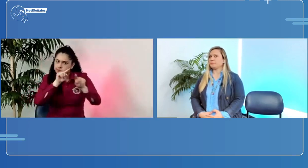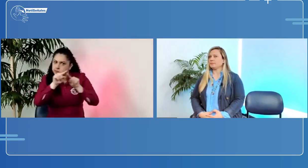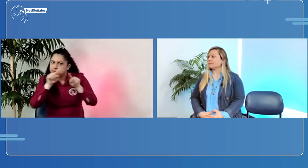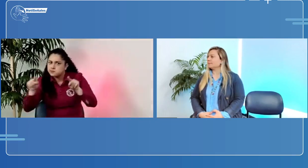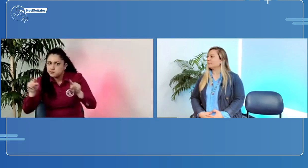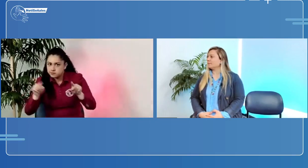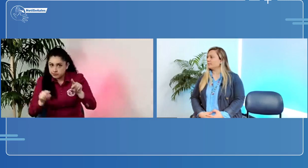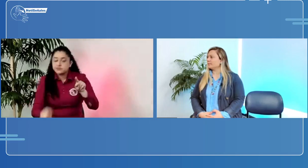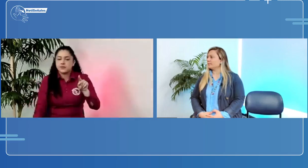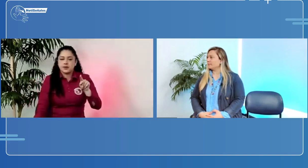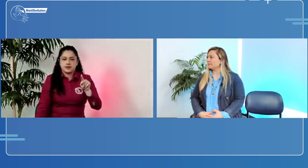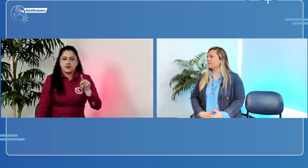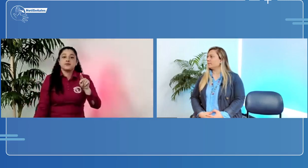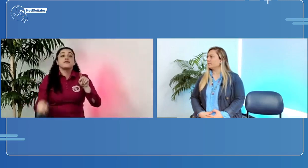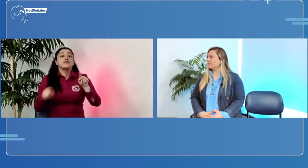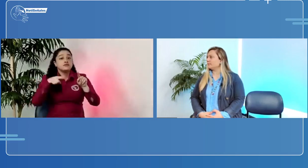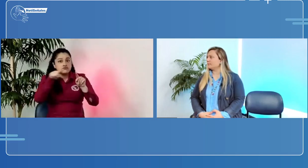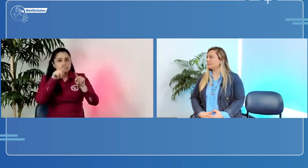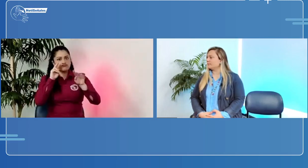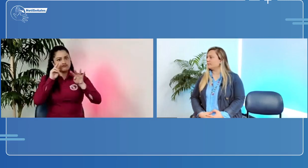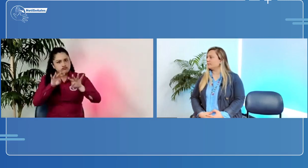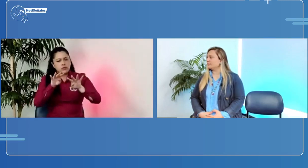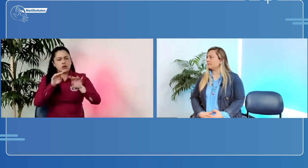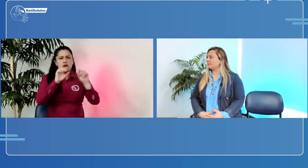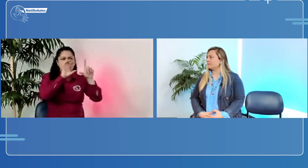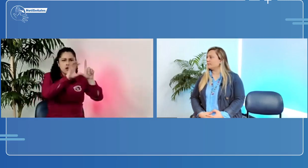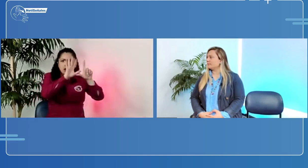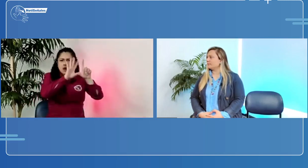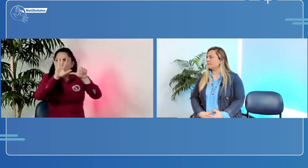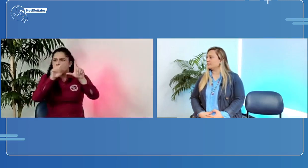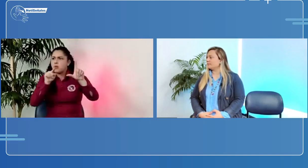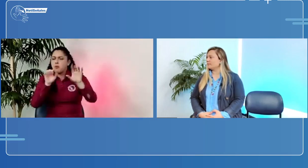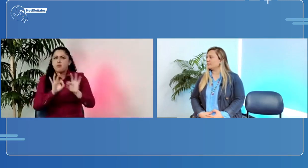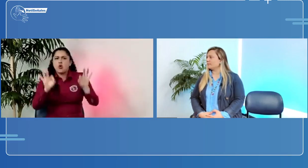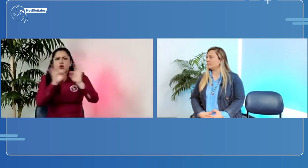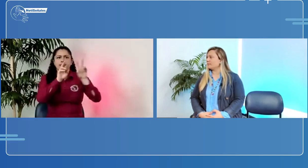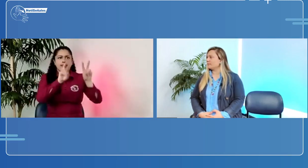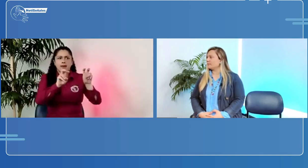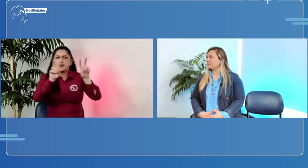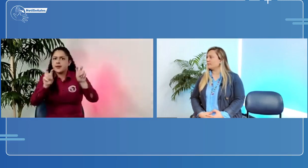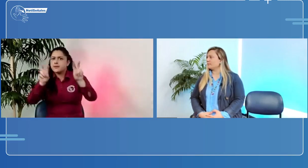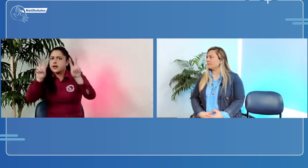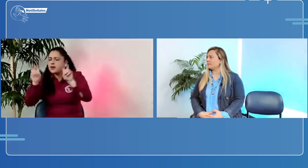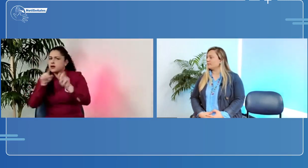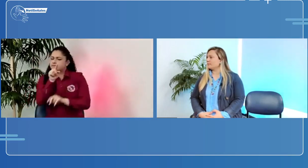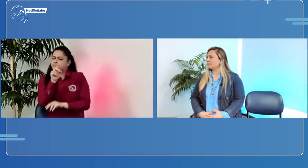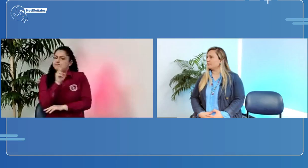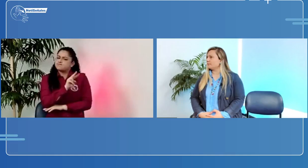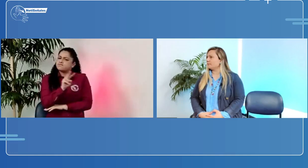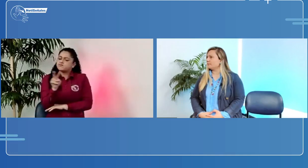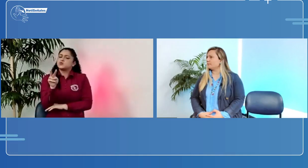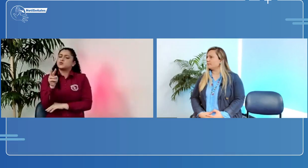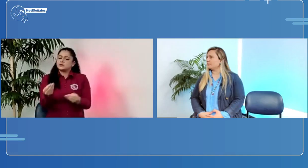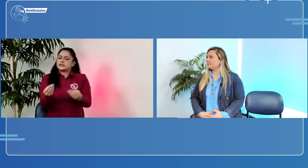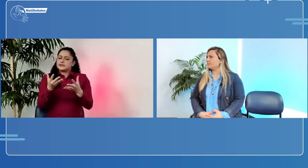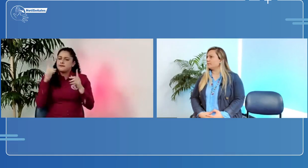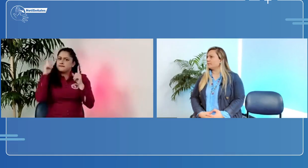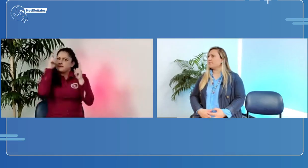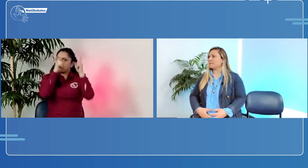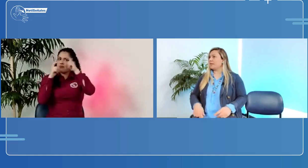personas en Colombia que puedan, pues, revisarlo y que puedan ver todos estos temas, para que